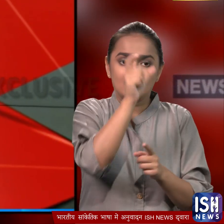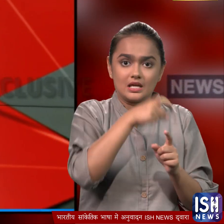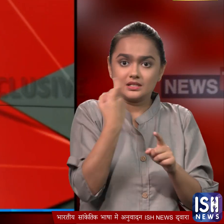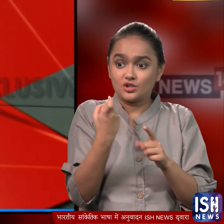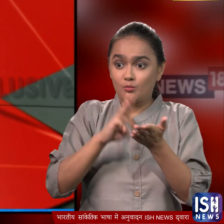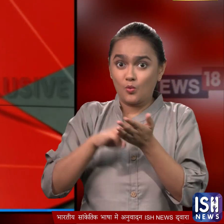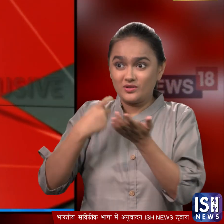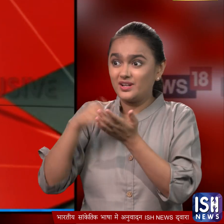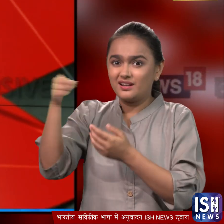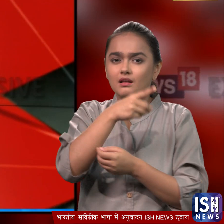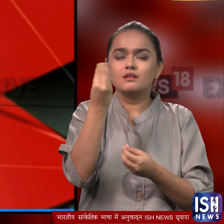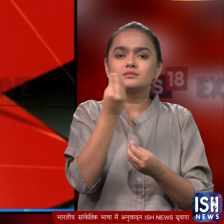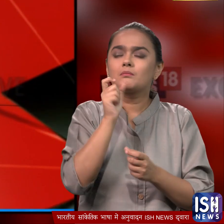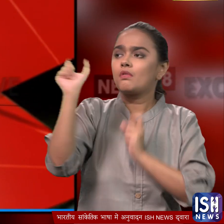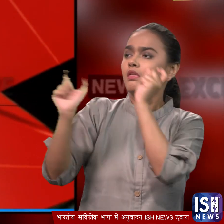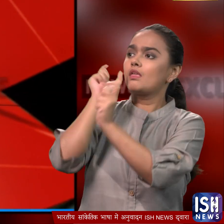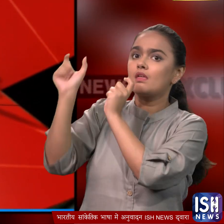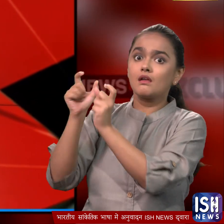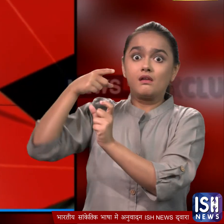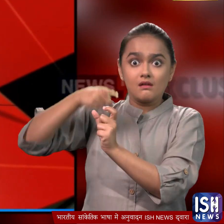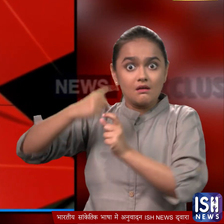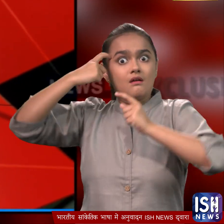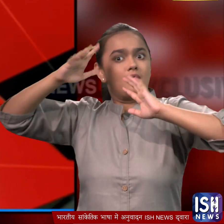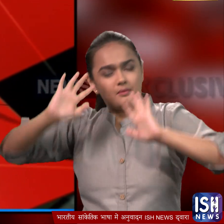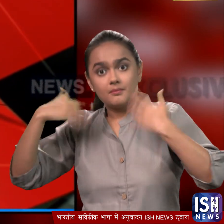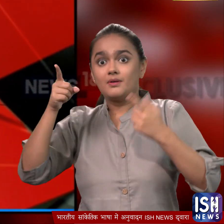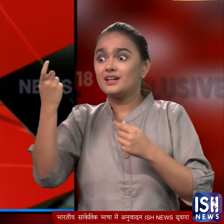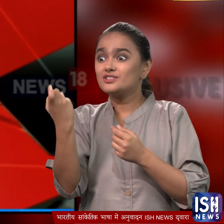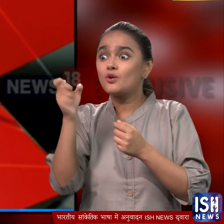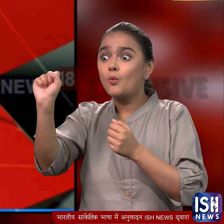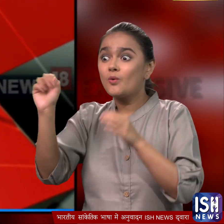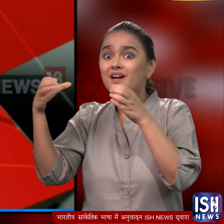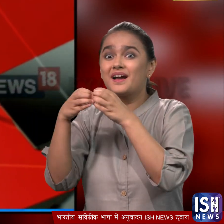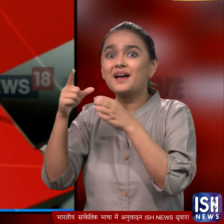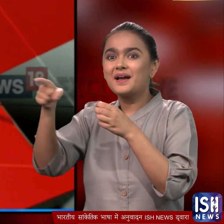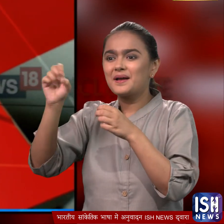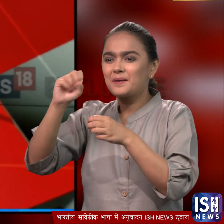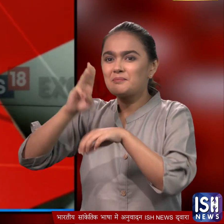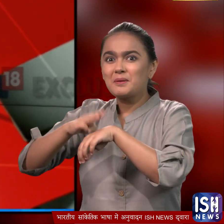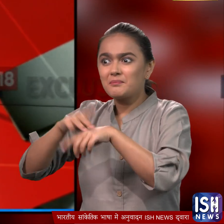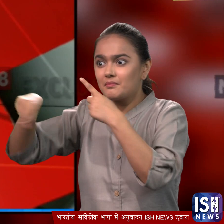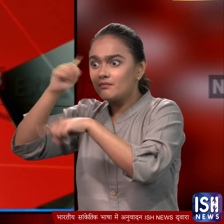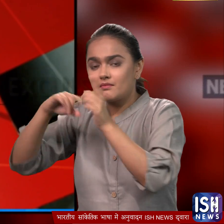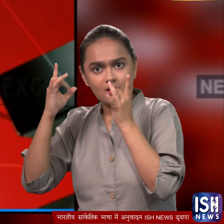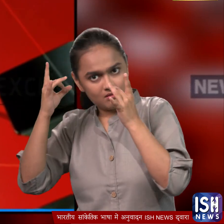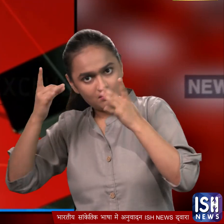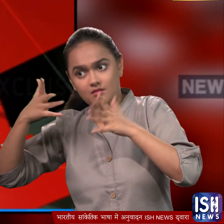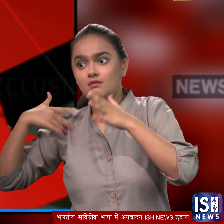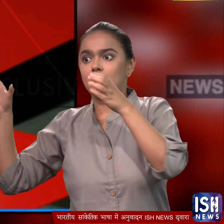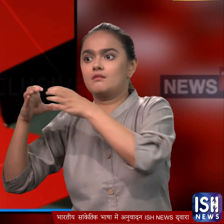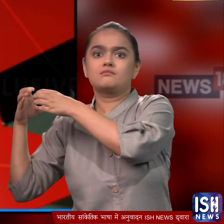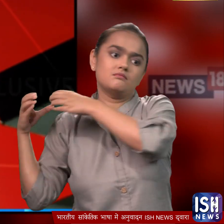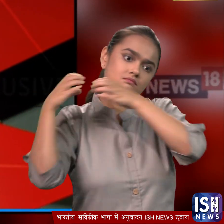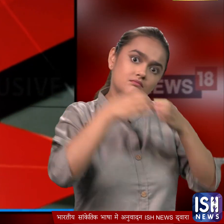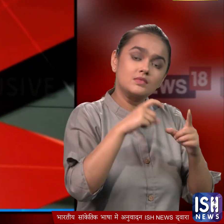सीएम जगन मोहन रेड्डी के बारे में कुछ अपशब्द कहे थे, जिसका विरोध दर्ज करने के लिए जगन मोहन रेड्डी की पार्टी वाईएसआर कांग्रेस के एक विधायक अपने समर्थकों